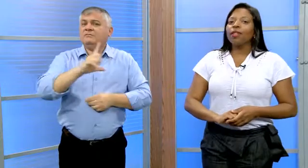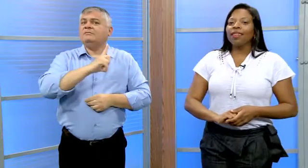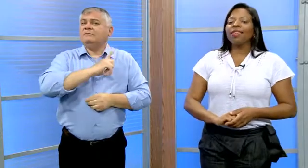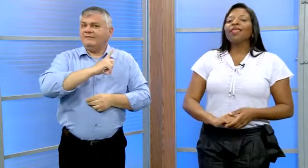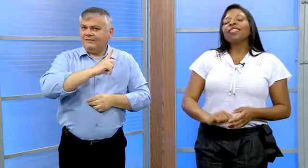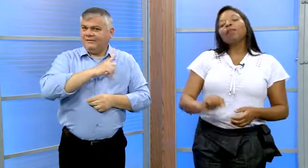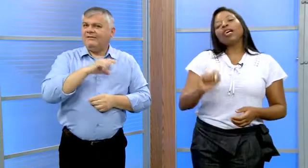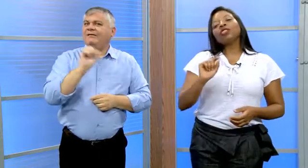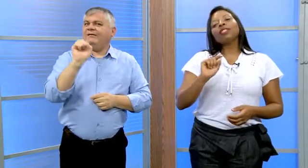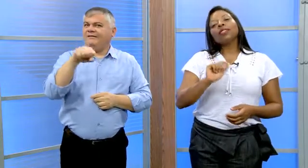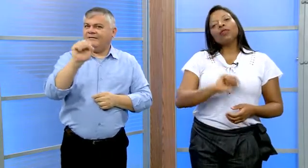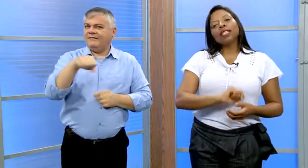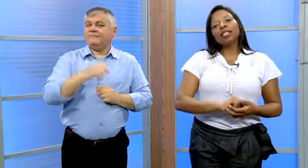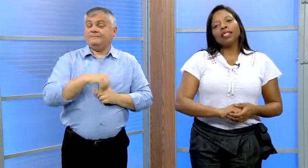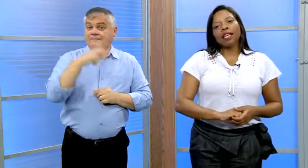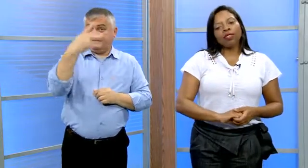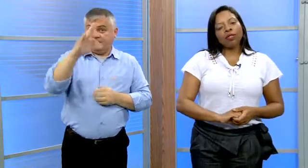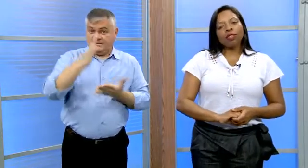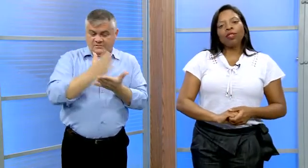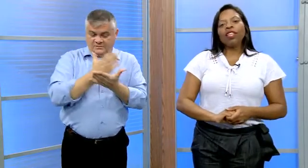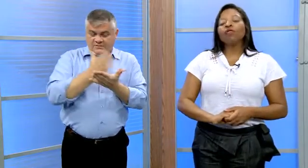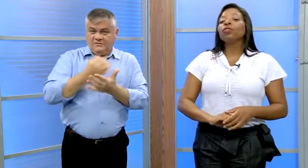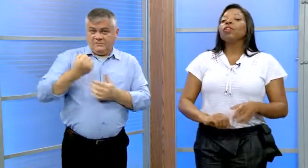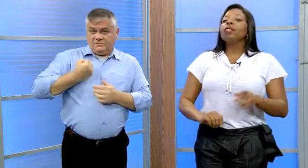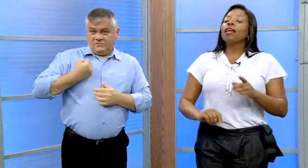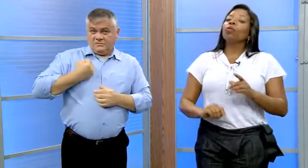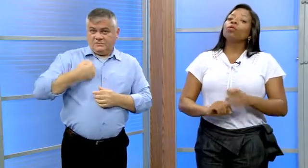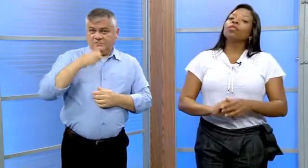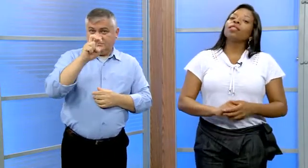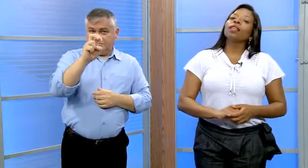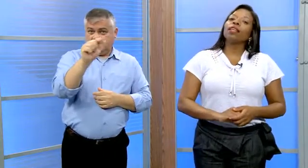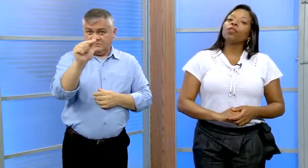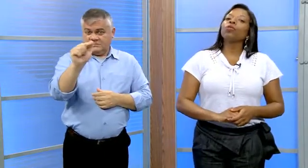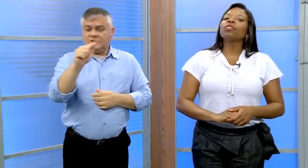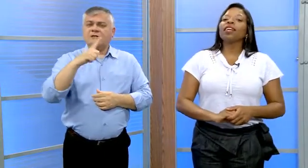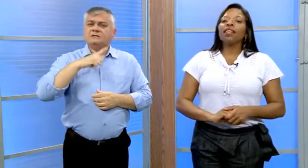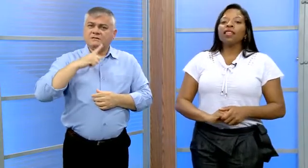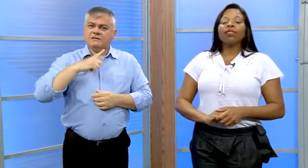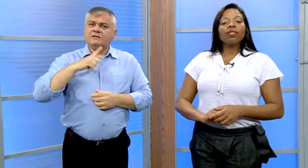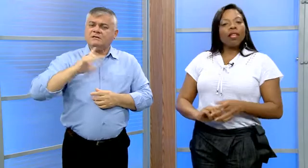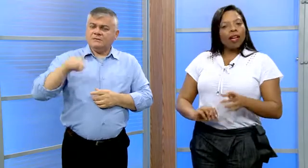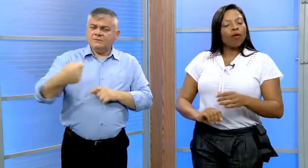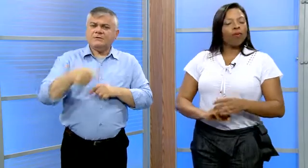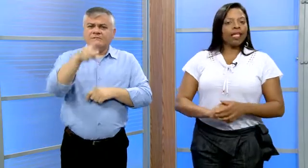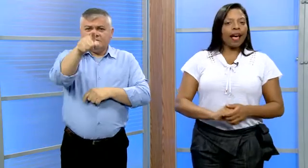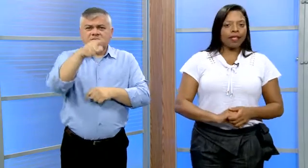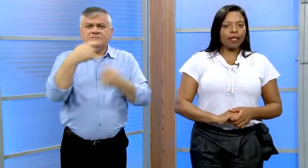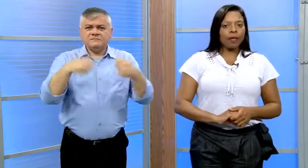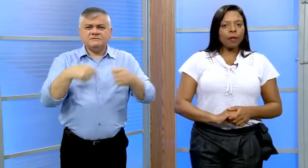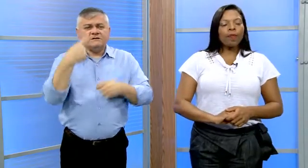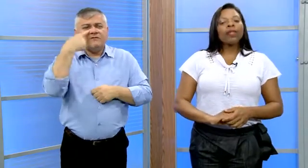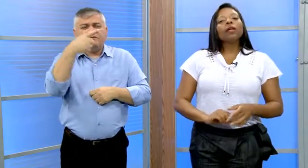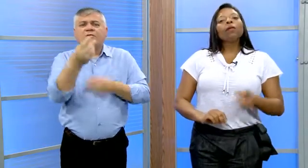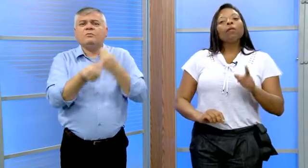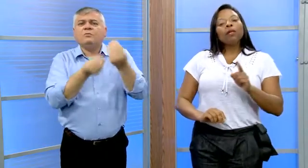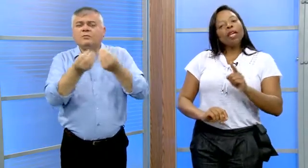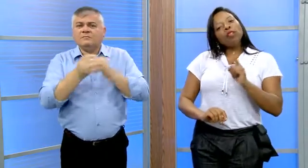sim. Na página 57 do teu livro, tem alguns sinais que eu gostaria que você acompanhasse. Primeiro,